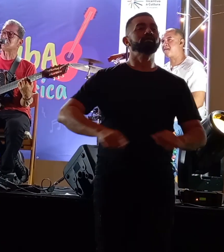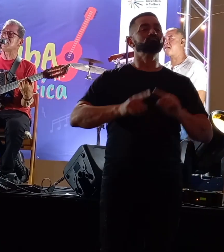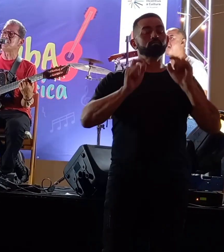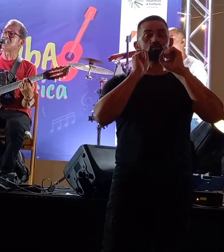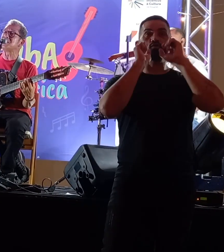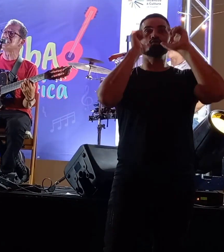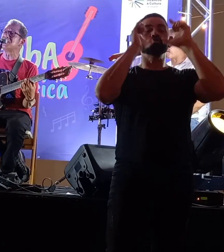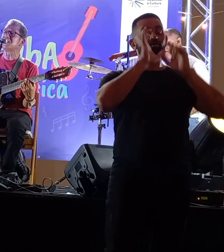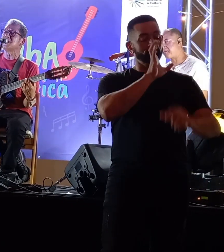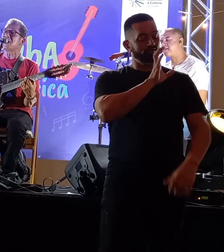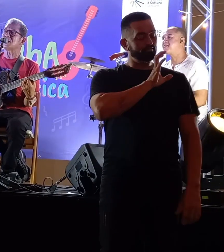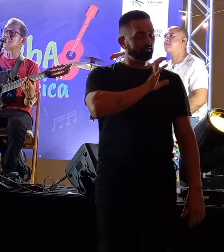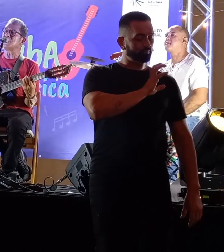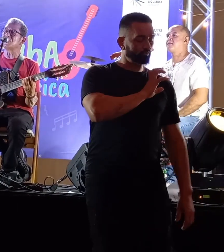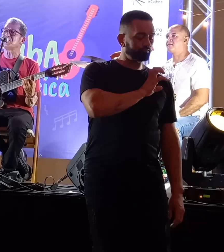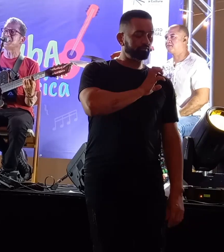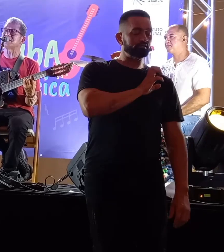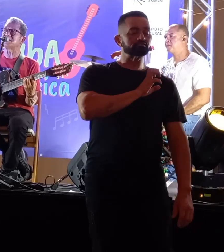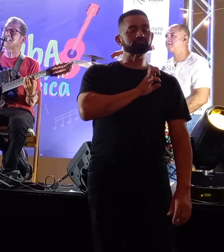Desperta o amor